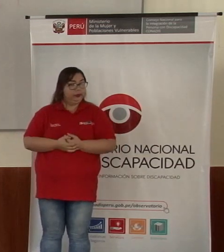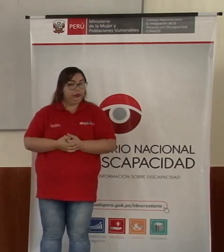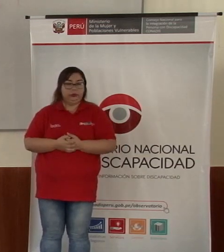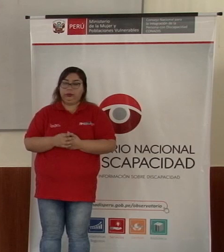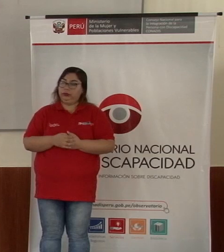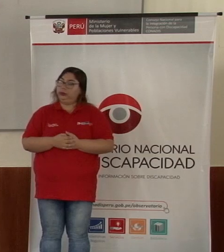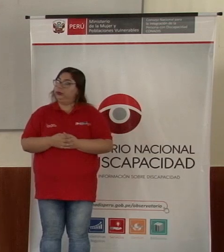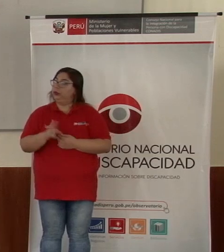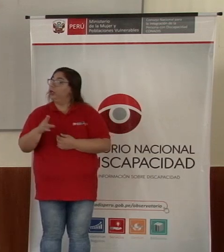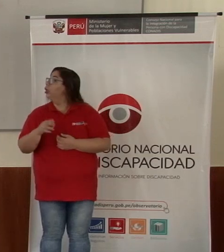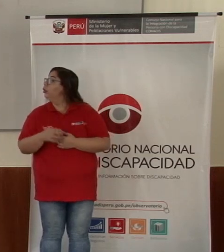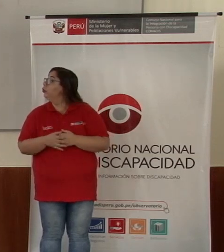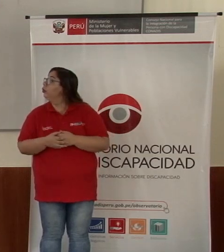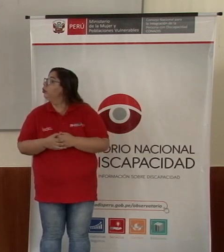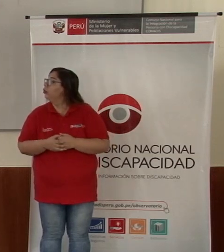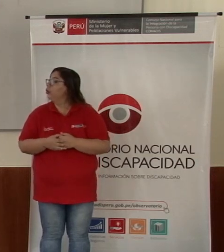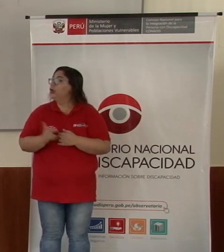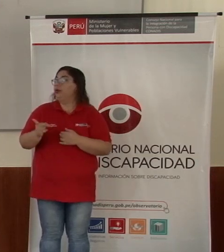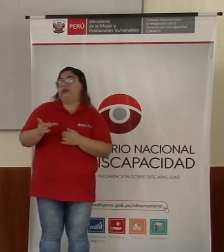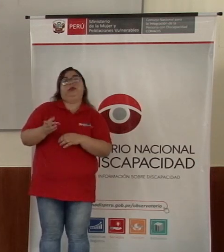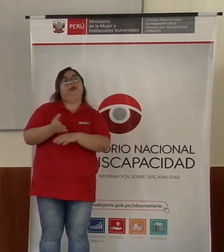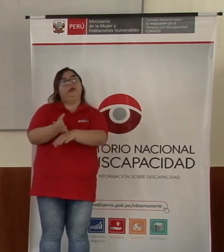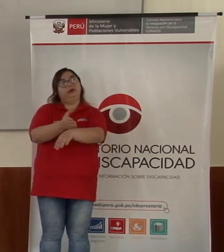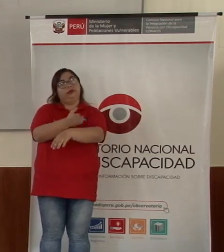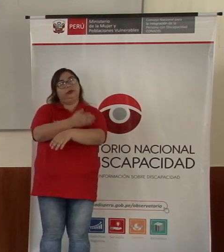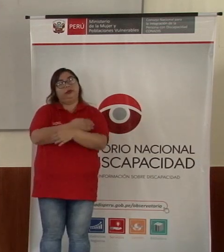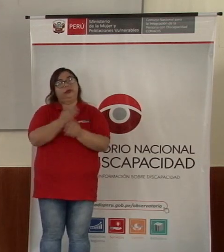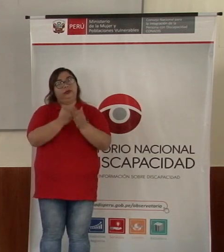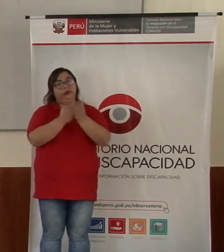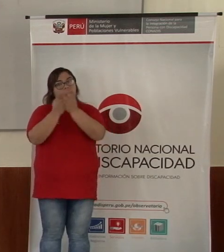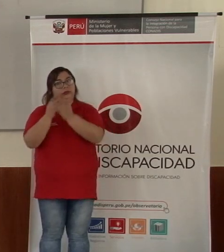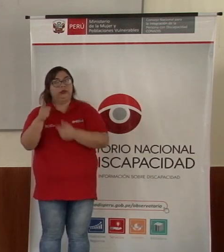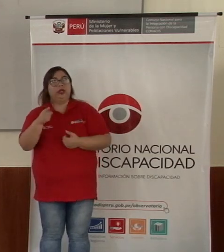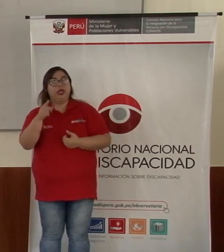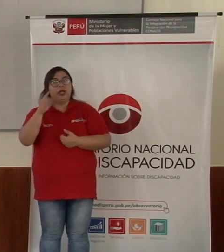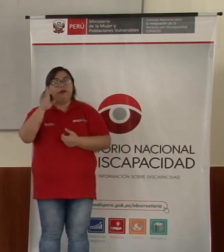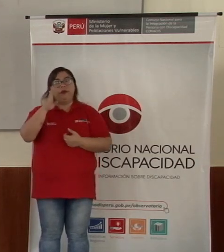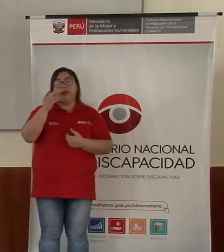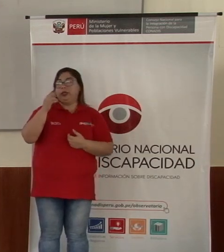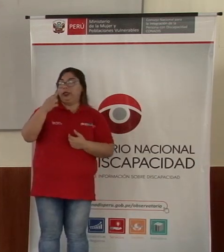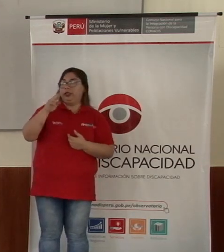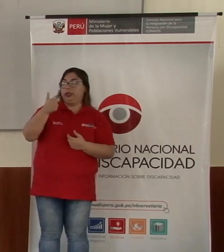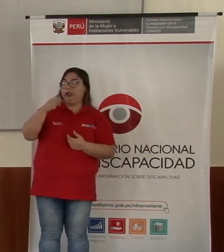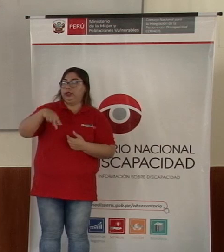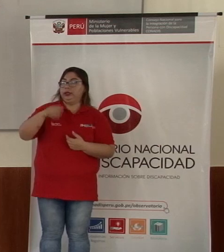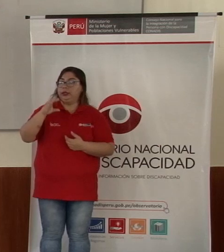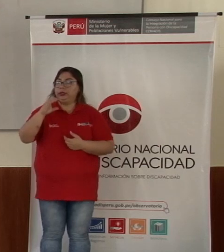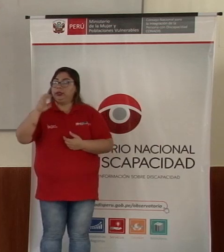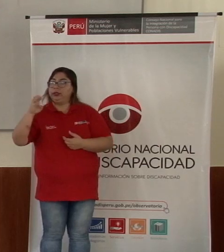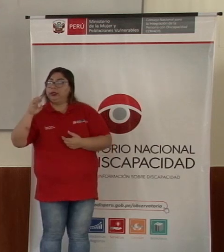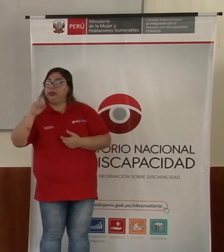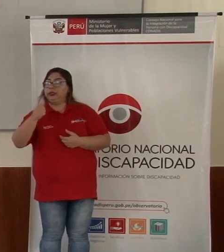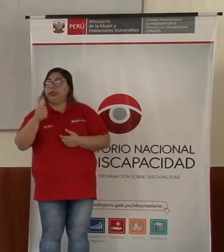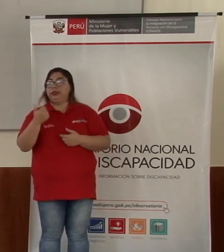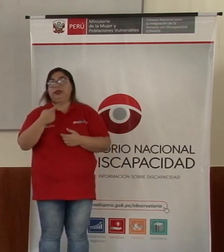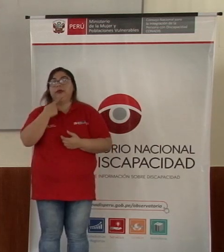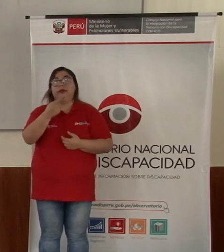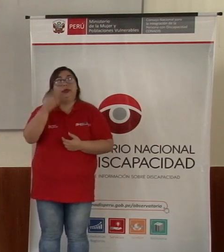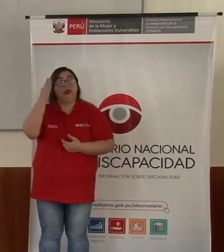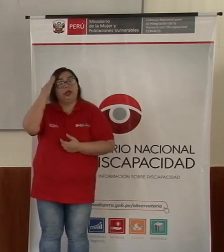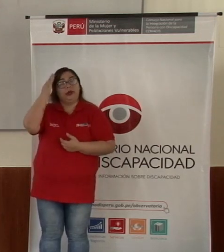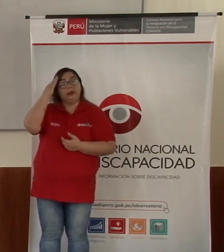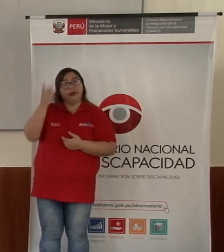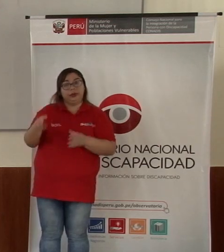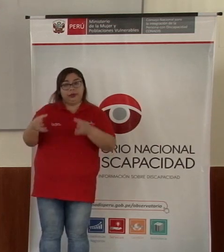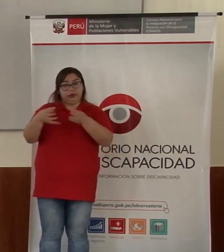una dualidad ahí. Y esto realmente viene de la escuela francesa. Hay una corriente doctrinaria francesa que te define la capacidad